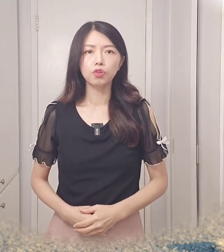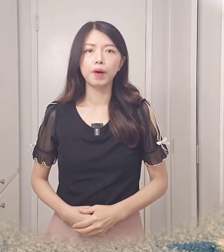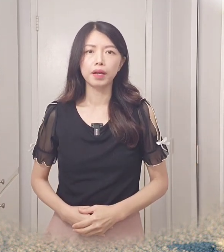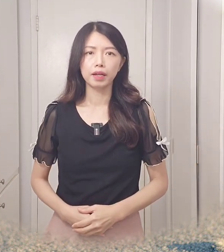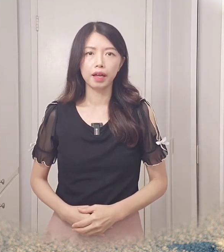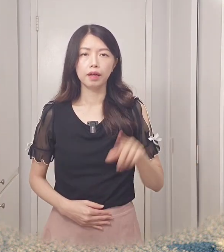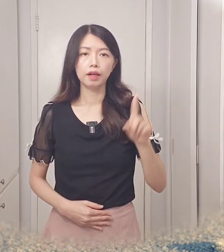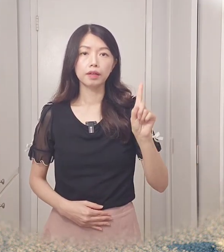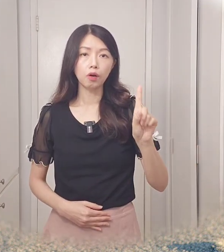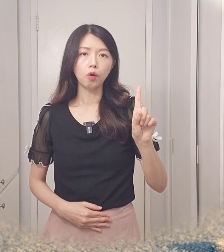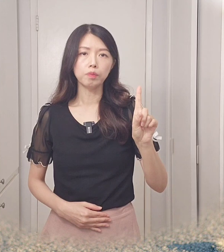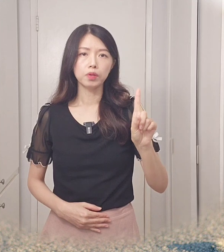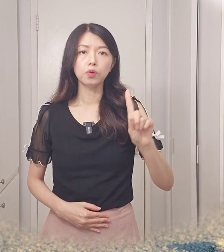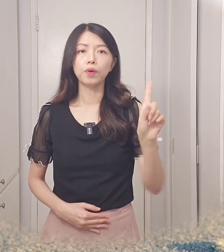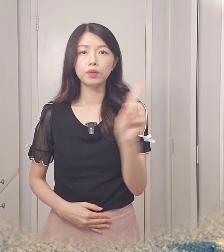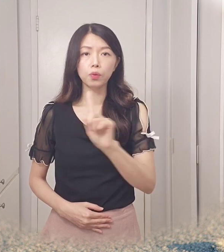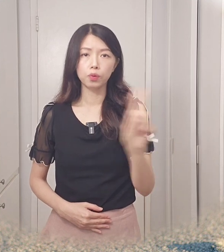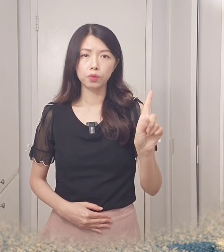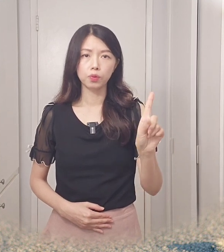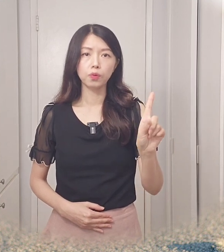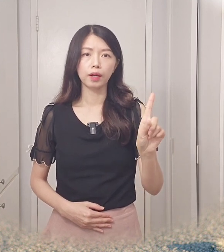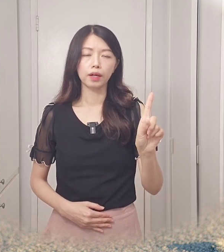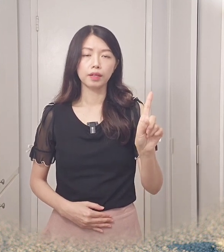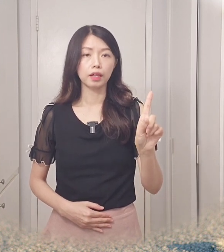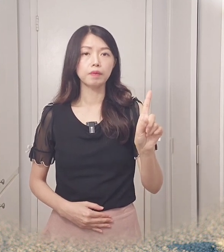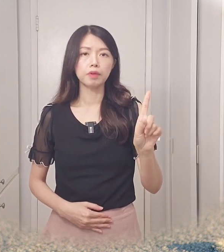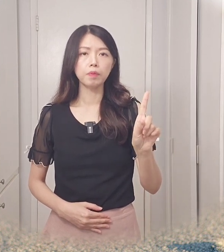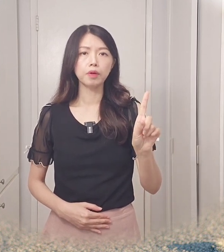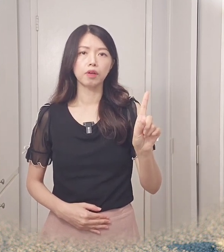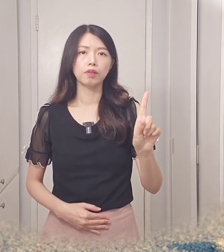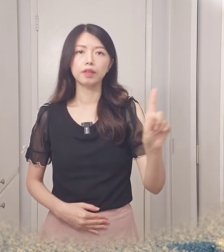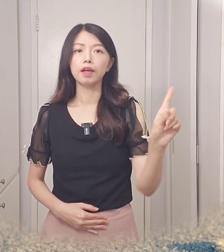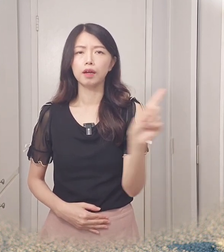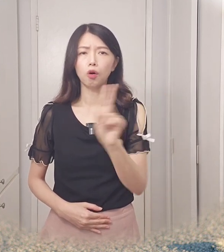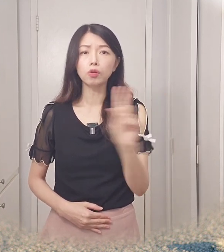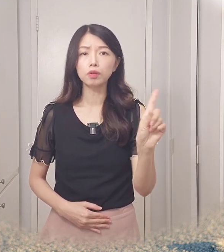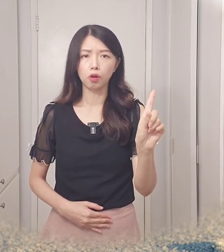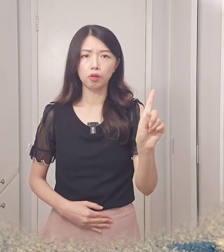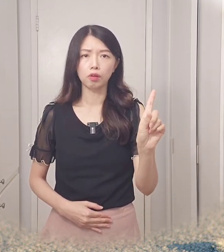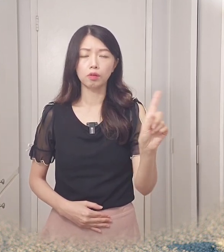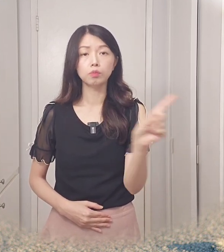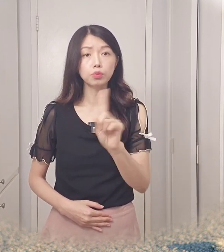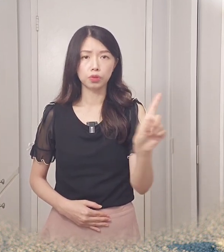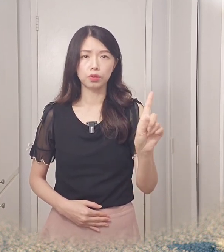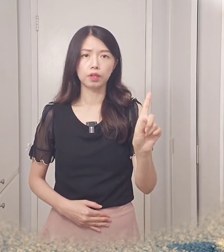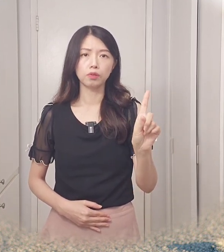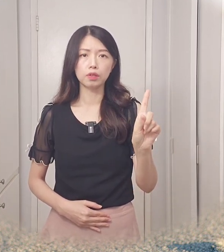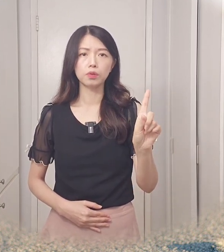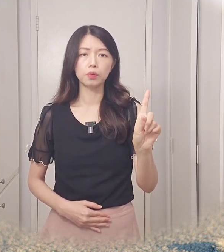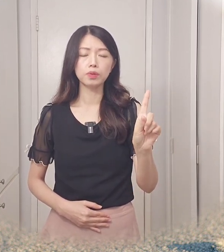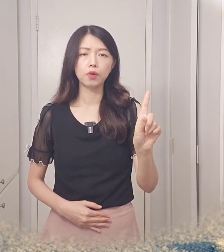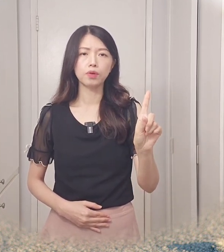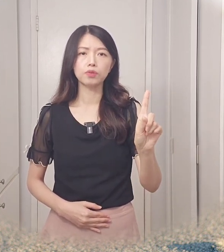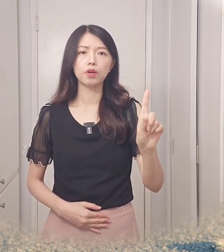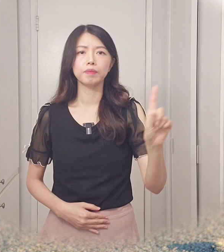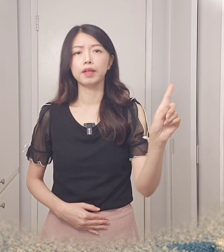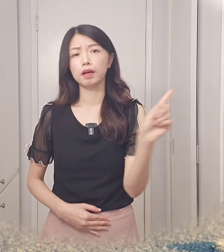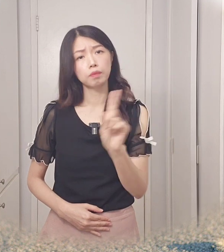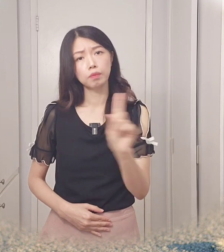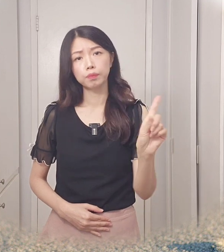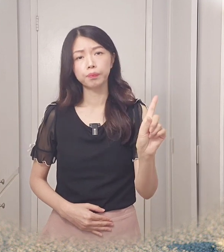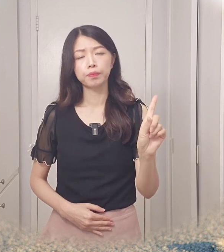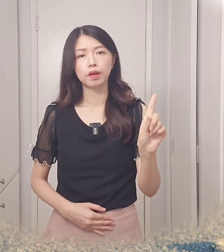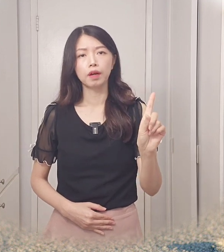어찌 이루 말하랴. 일단 검지로 왼쪽 오른쪽 아까 잠깐 설명드렸는데 어떤, 무슨 이런 뜻으로 사용한